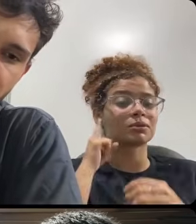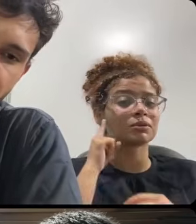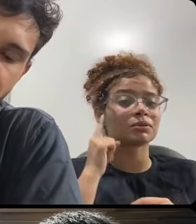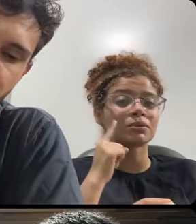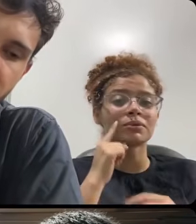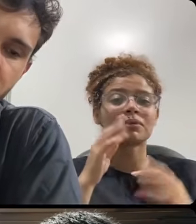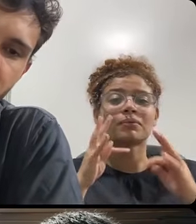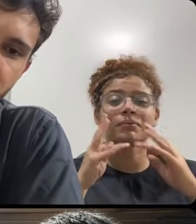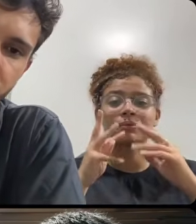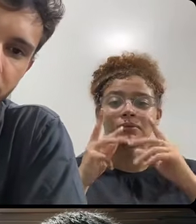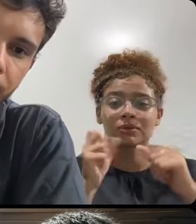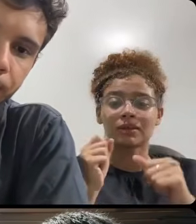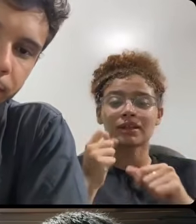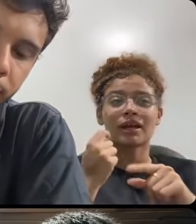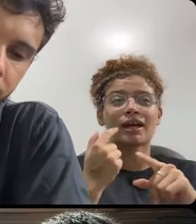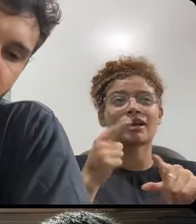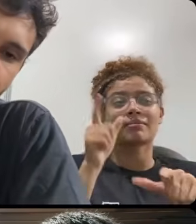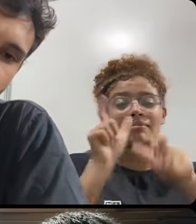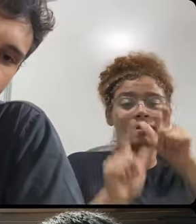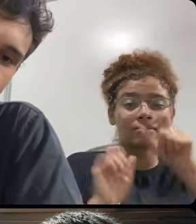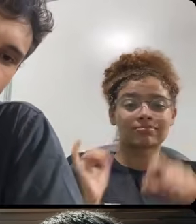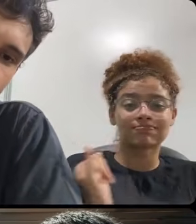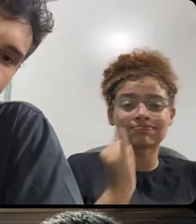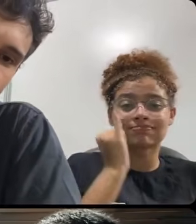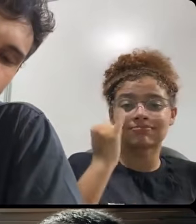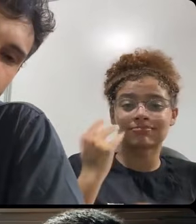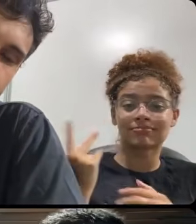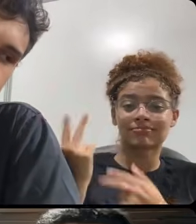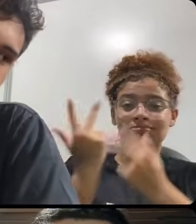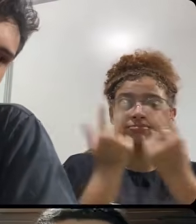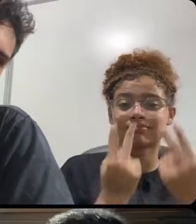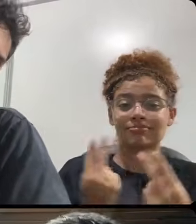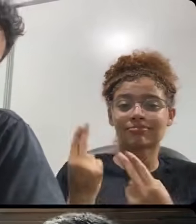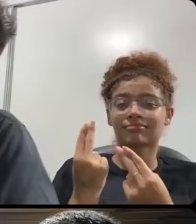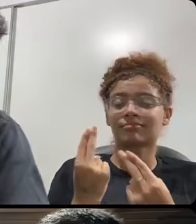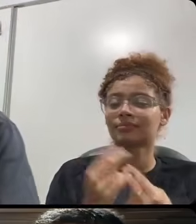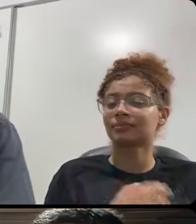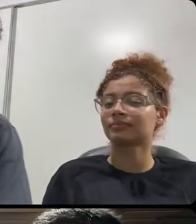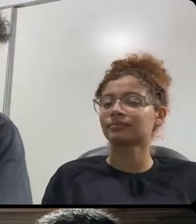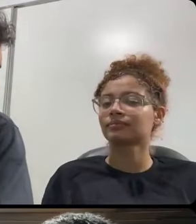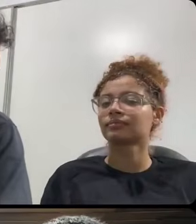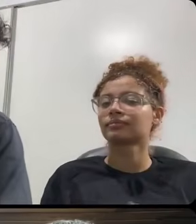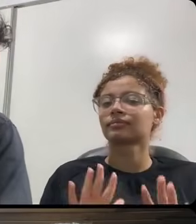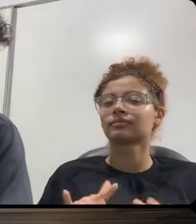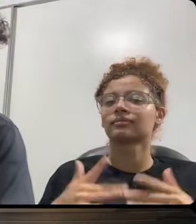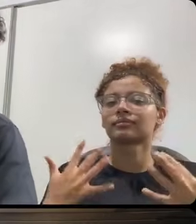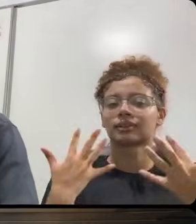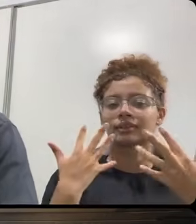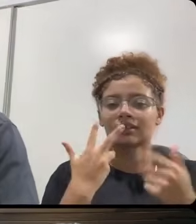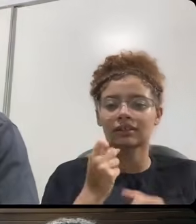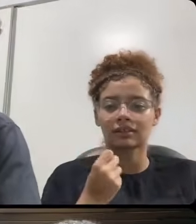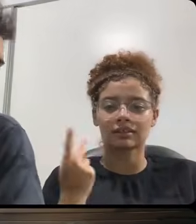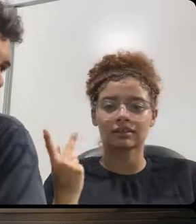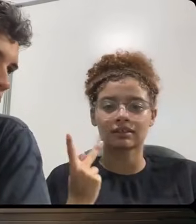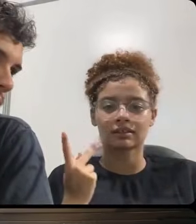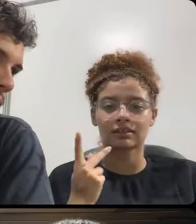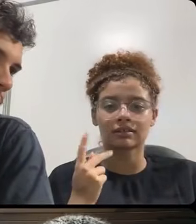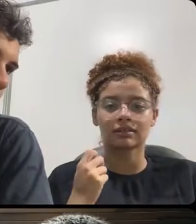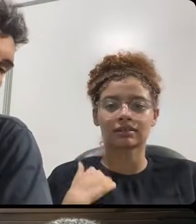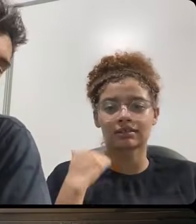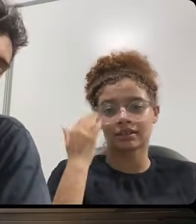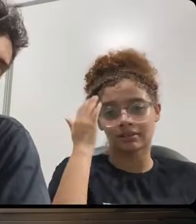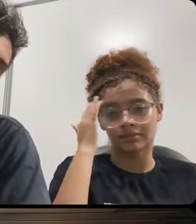mais, que eles também são importantes, né? Que benção, que maravilha, né? E os dois sabem falar em